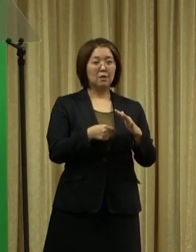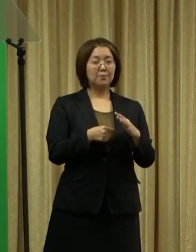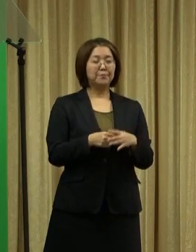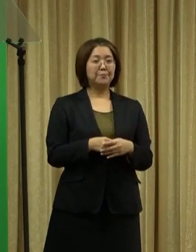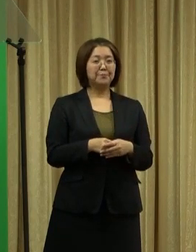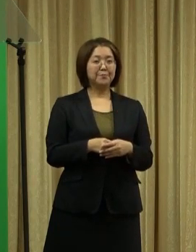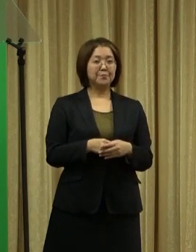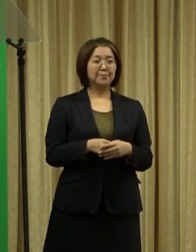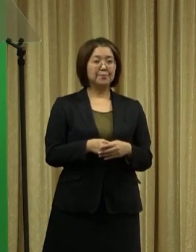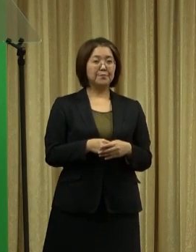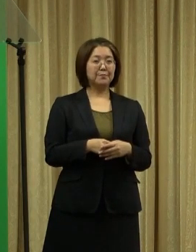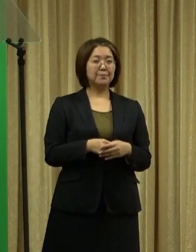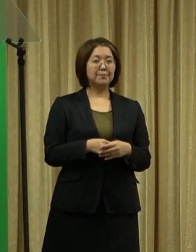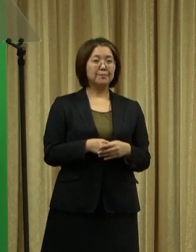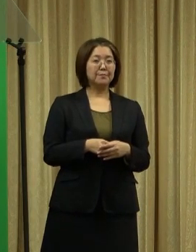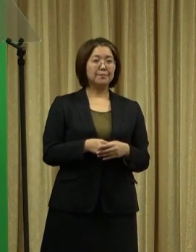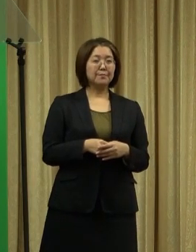ております。